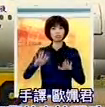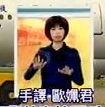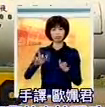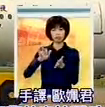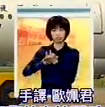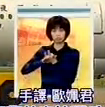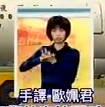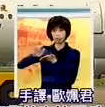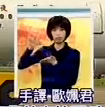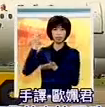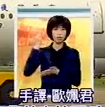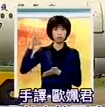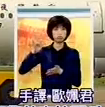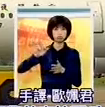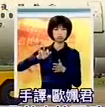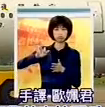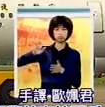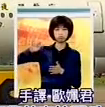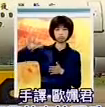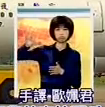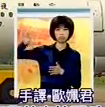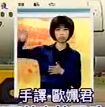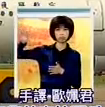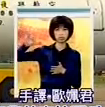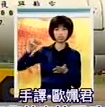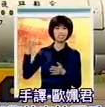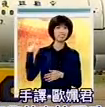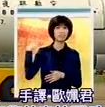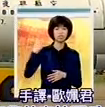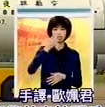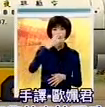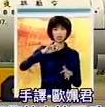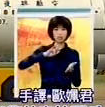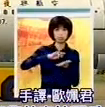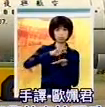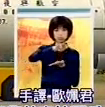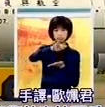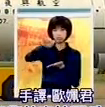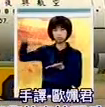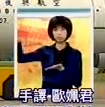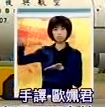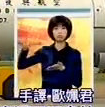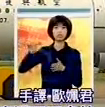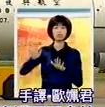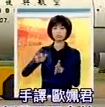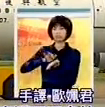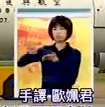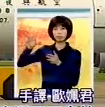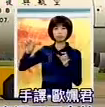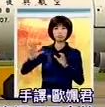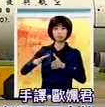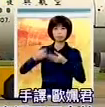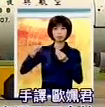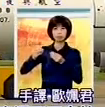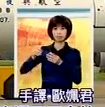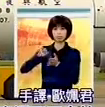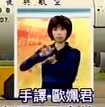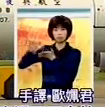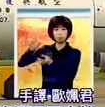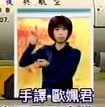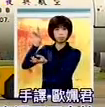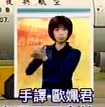这个全新的北航路哦，也就是不必再透过香港飞航情报区。整个时间算起来呢，如果大